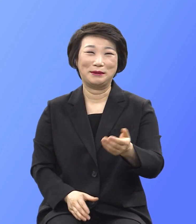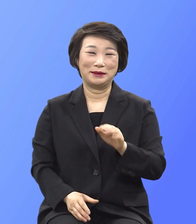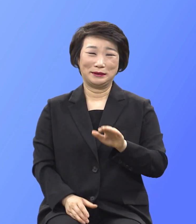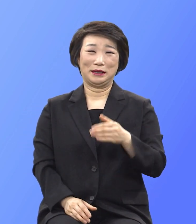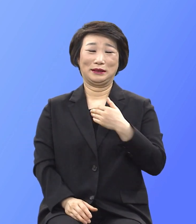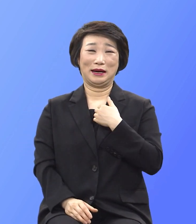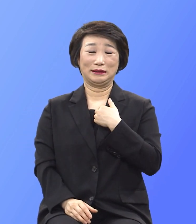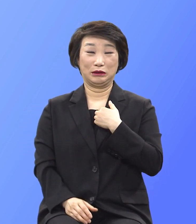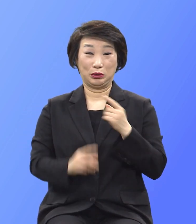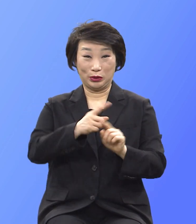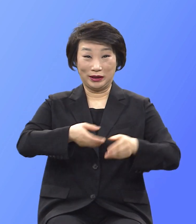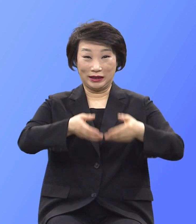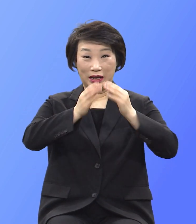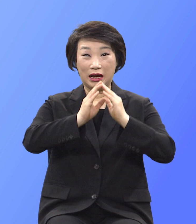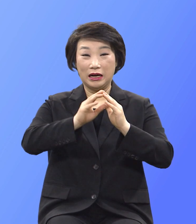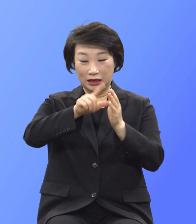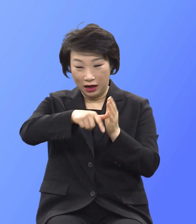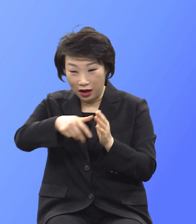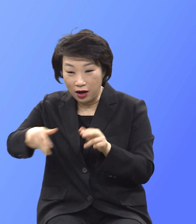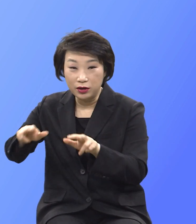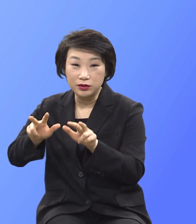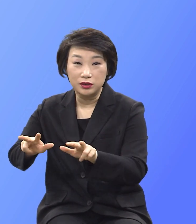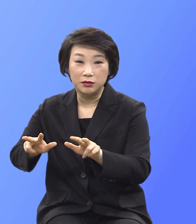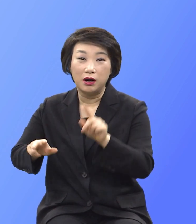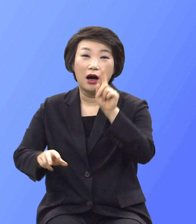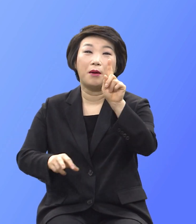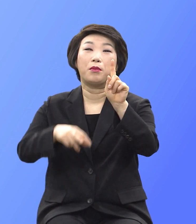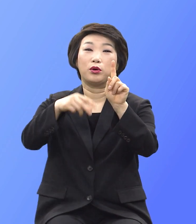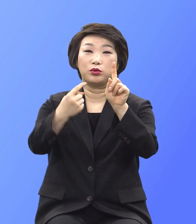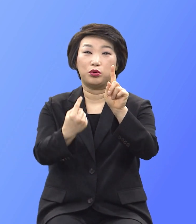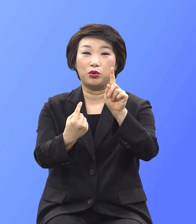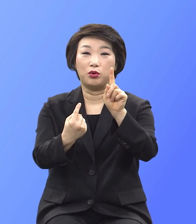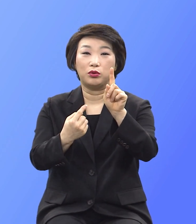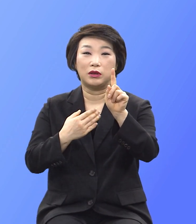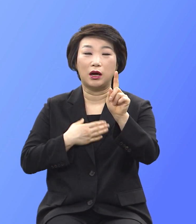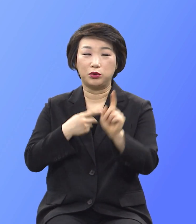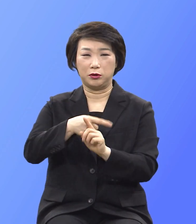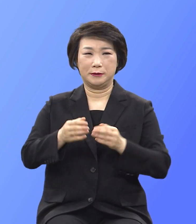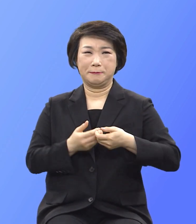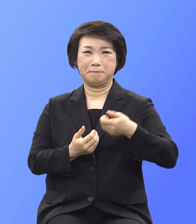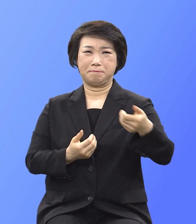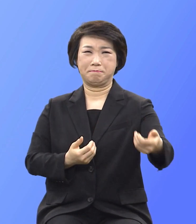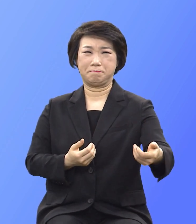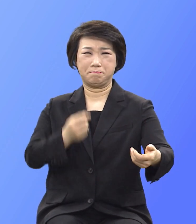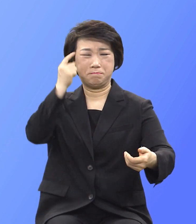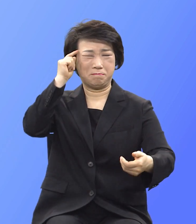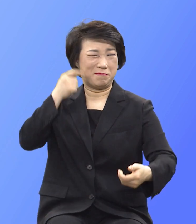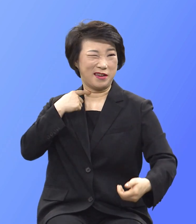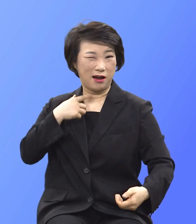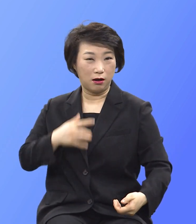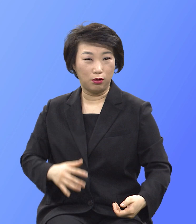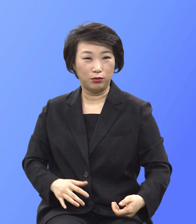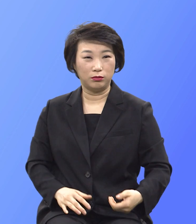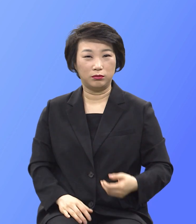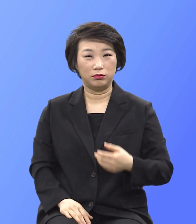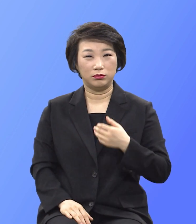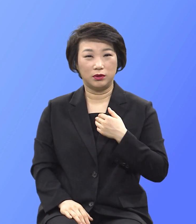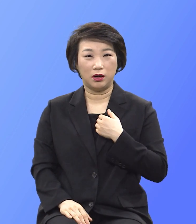근데 나는 개척에서 오늘까지 단 한 번도 교회 떠날 생각을 해본 적이